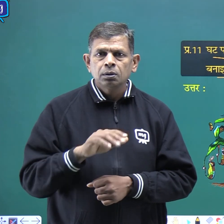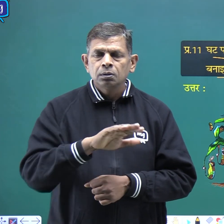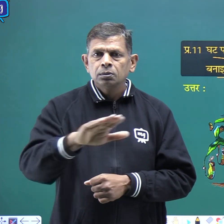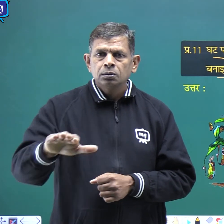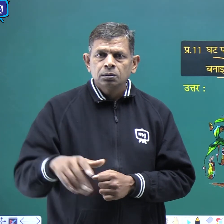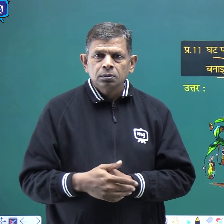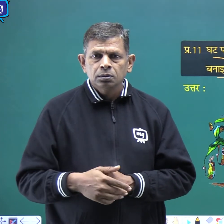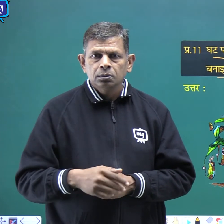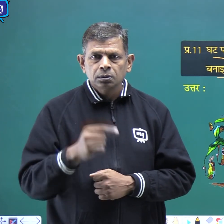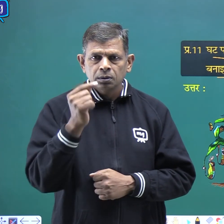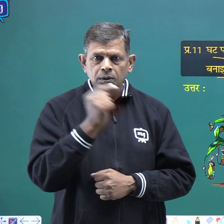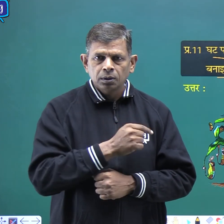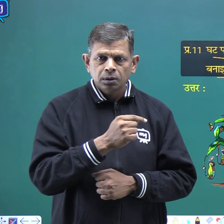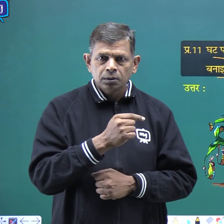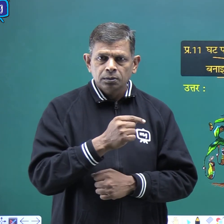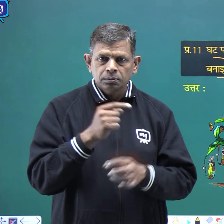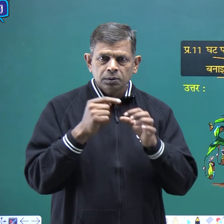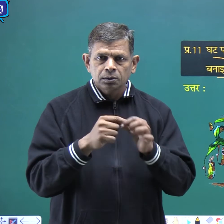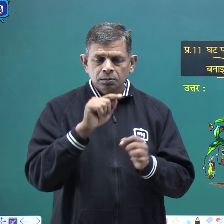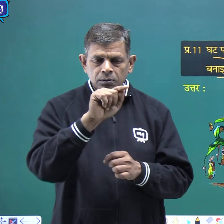बच्चों इस प्रश्न में आपको